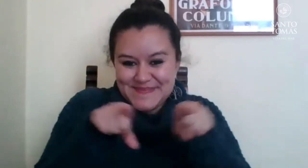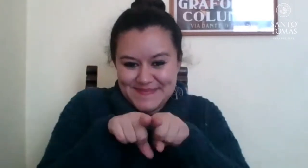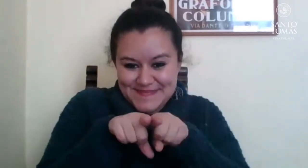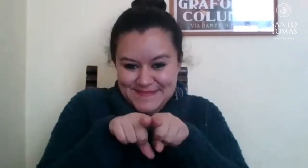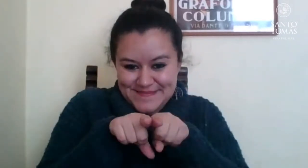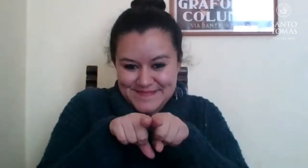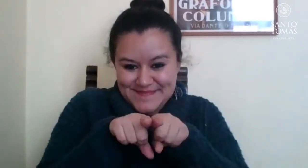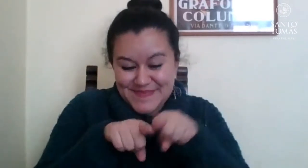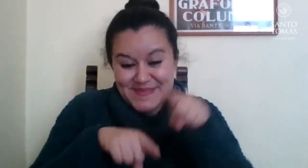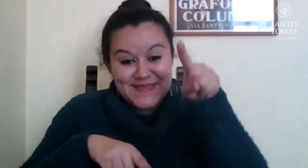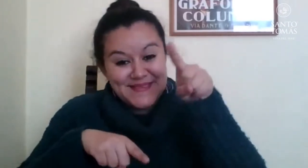hermano,